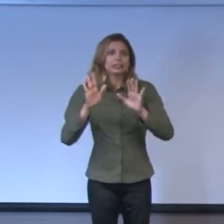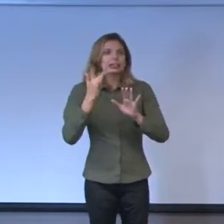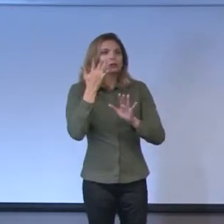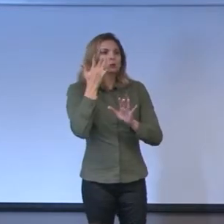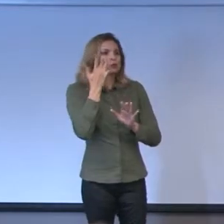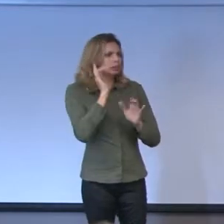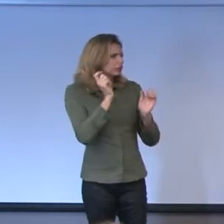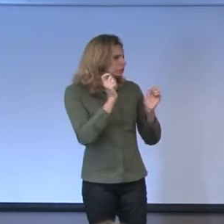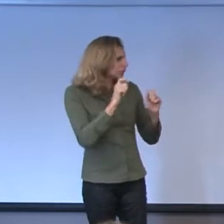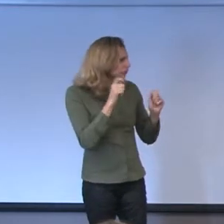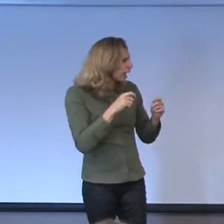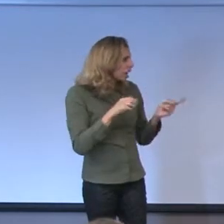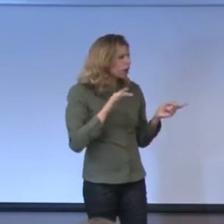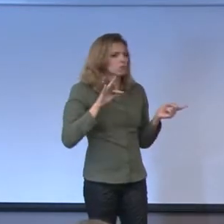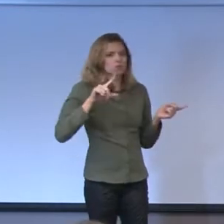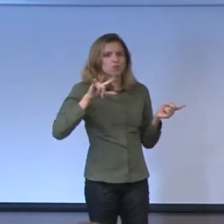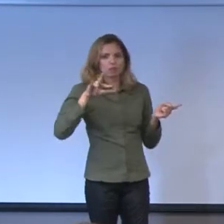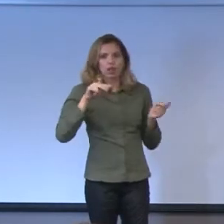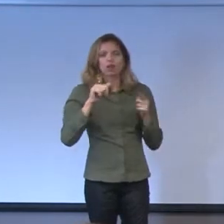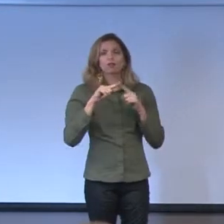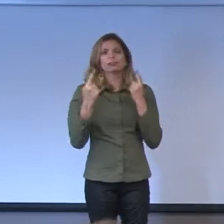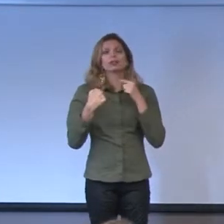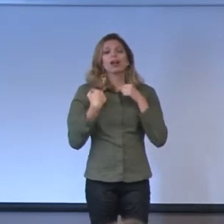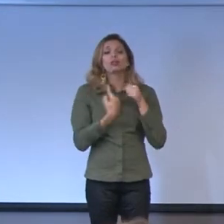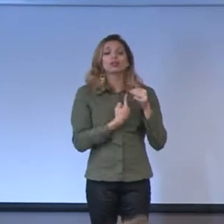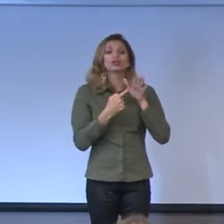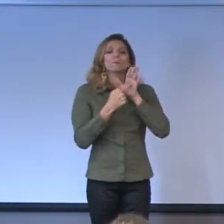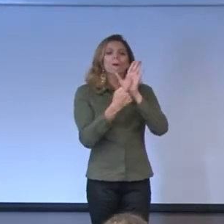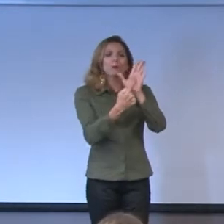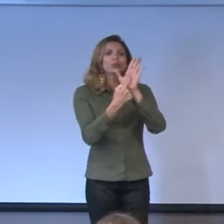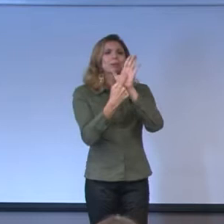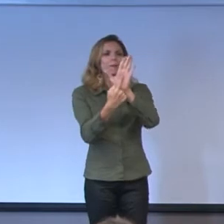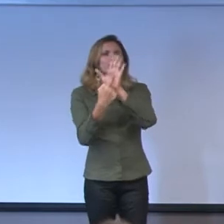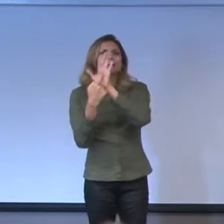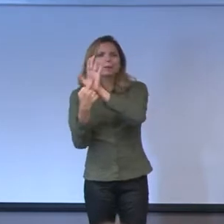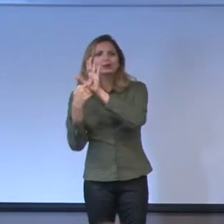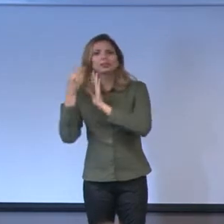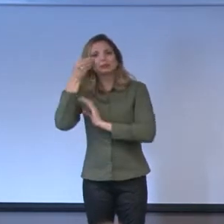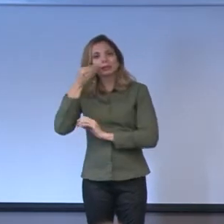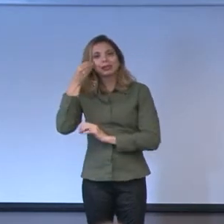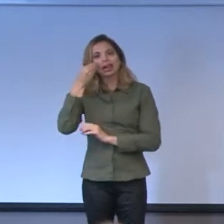Flávia, porque a gente trabalha muito mostrando experiências exitosas, né?